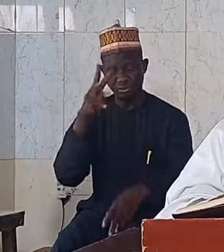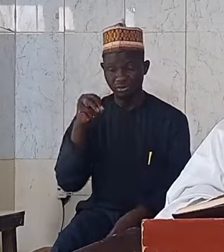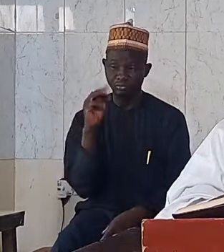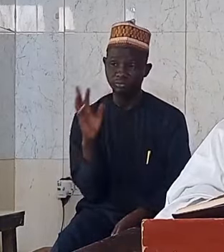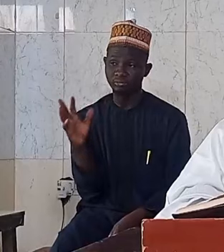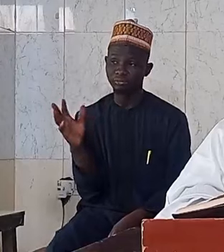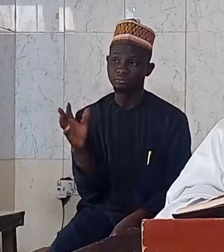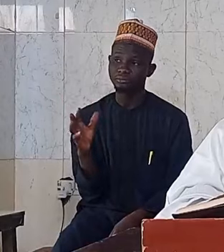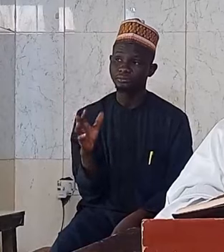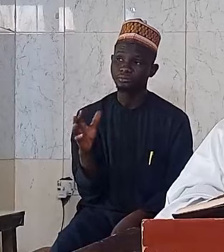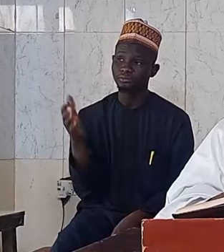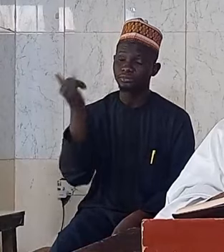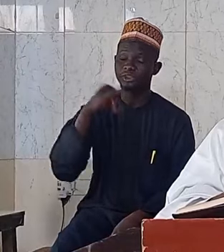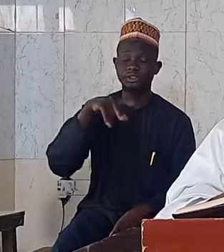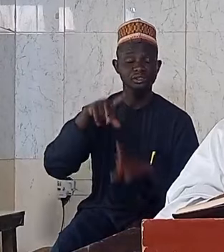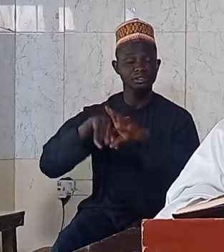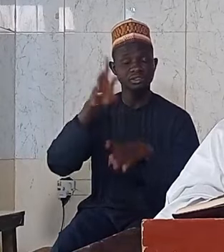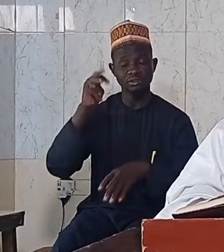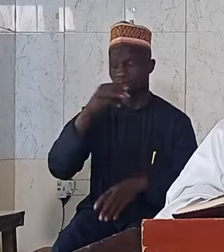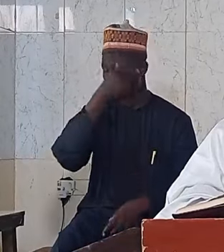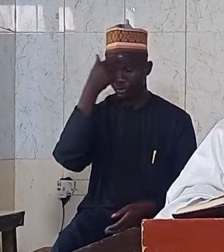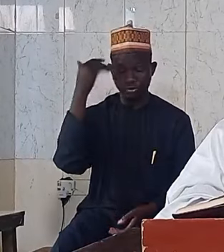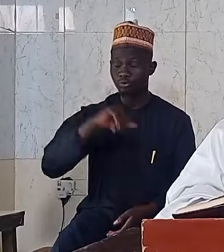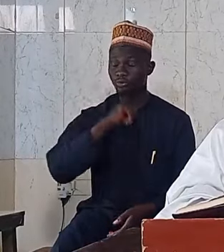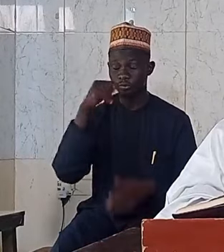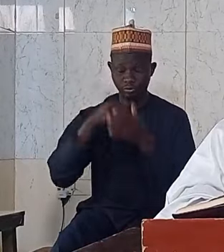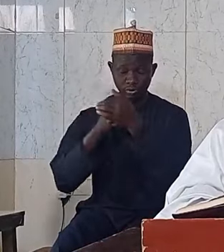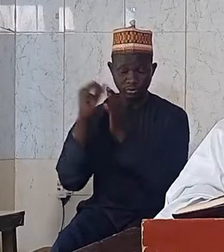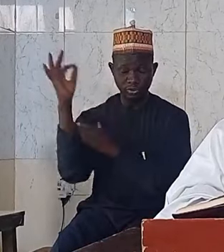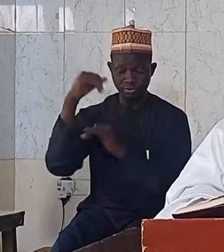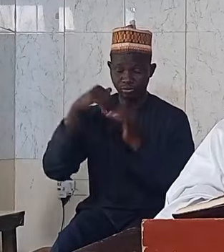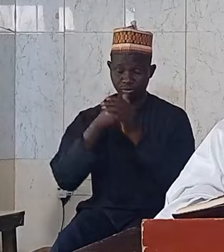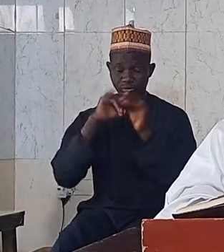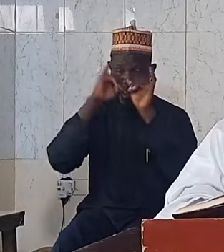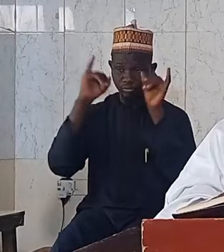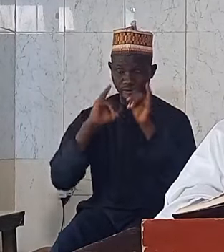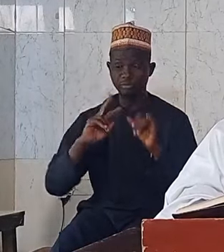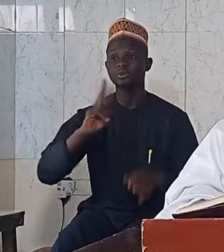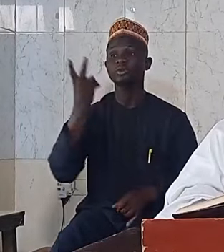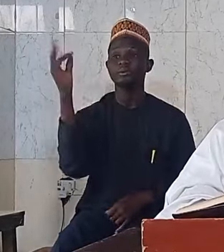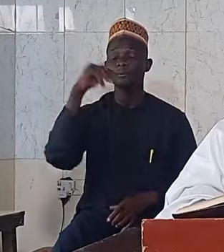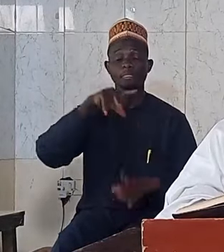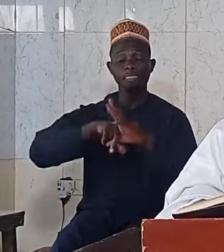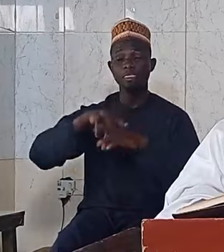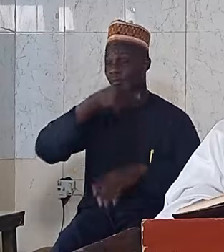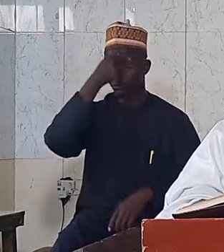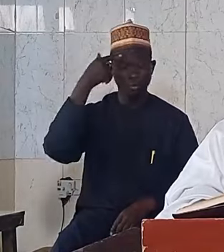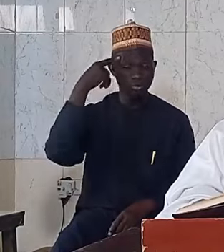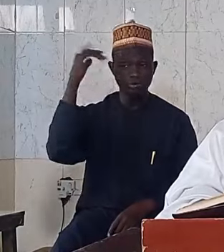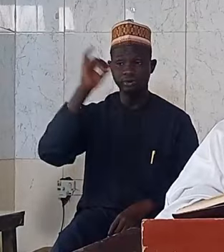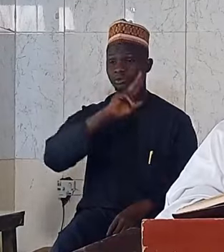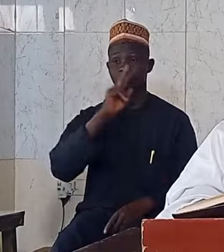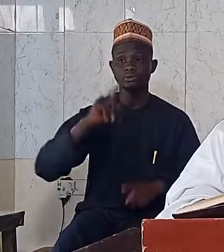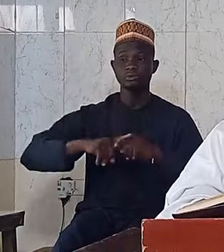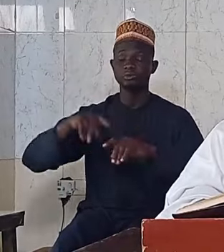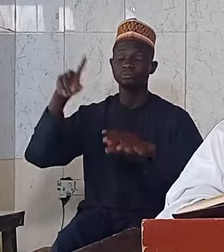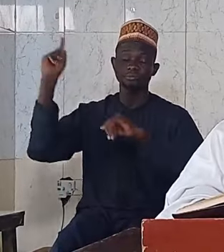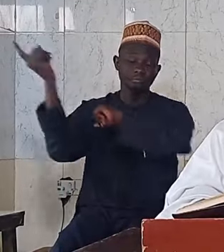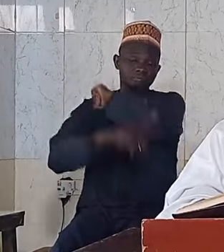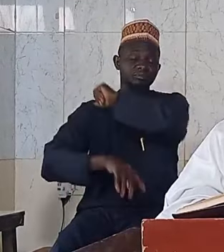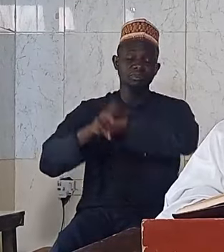ne suna zaluntar kansu ta hanyar kafirci da shirka kuma suna zaluntar muminai ta hanyar